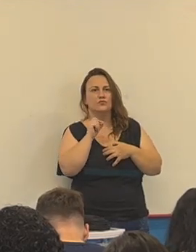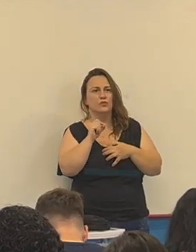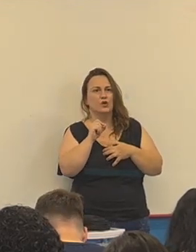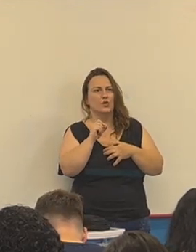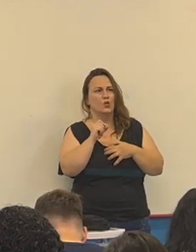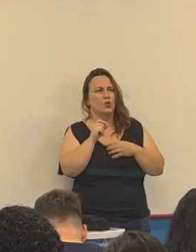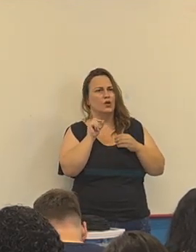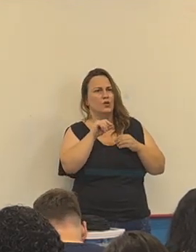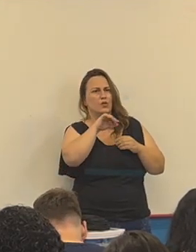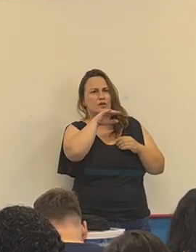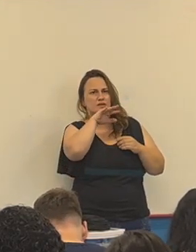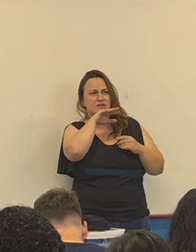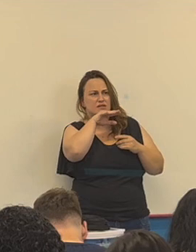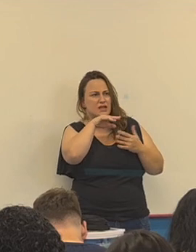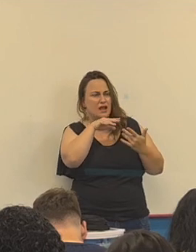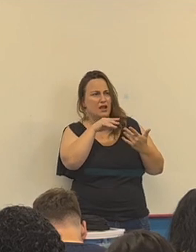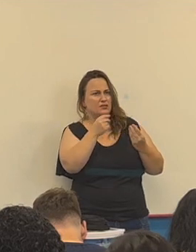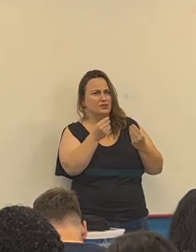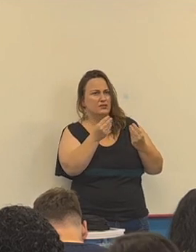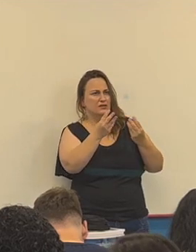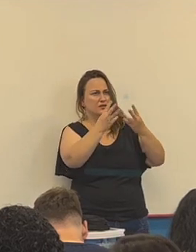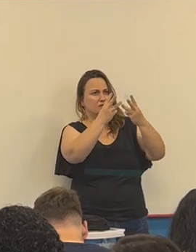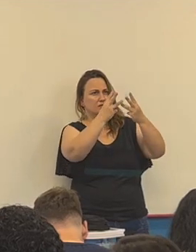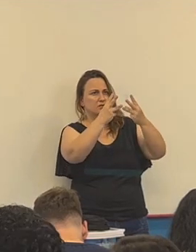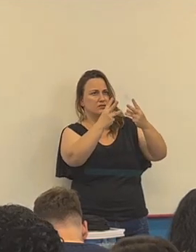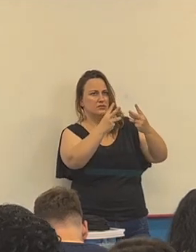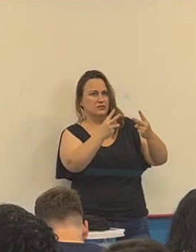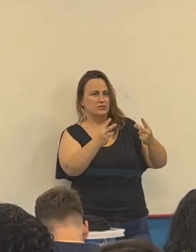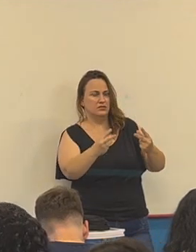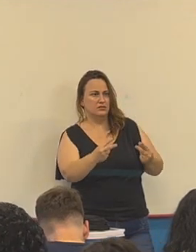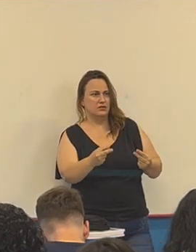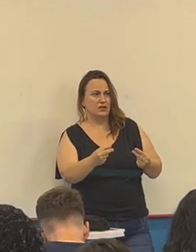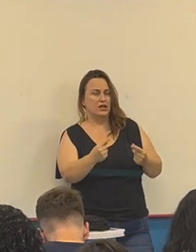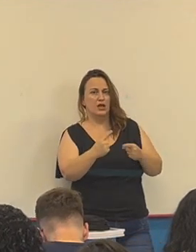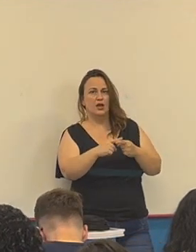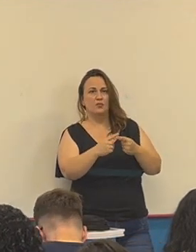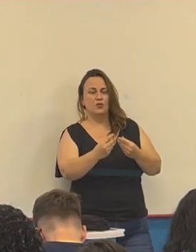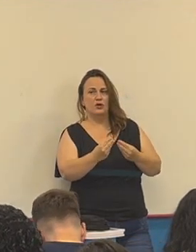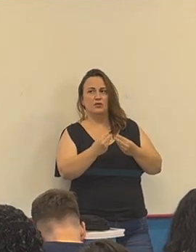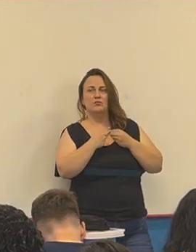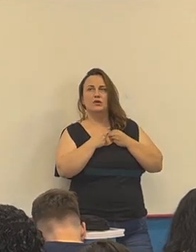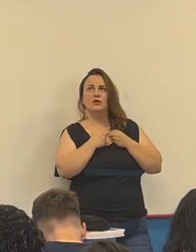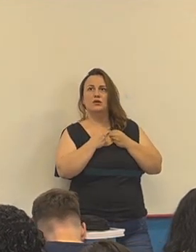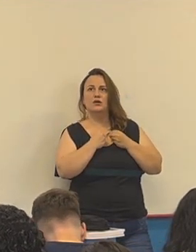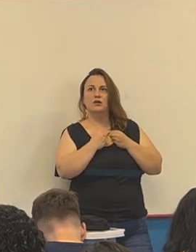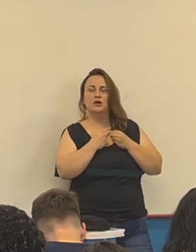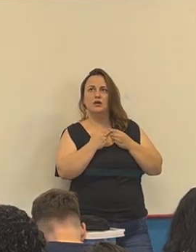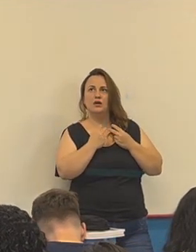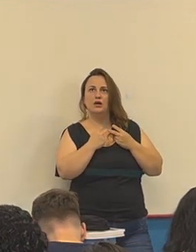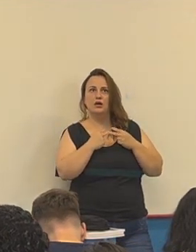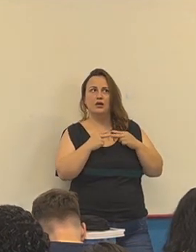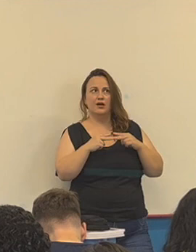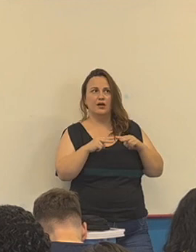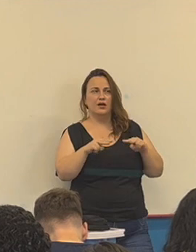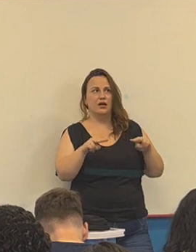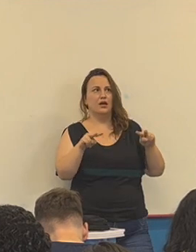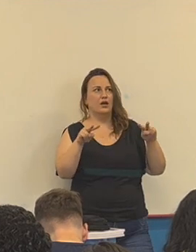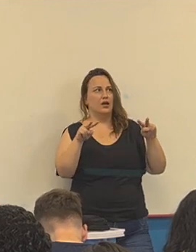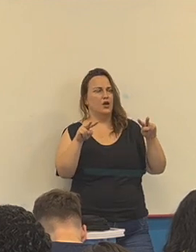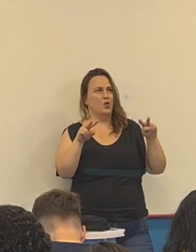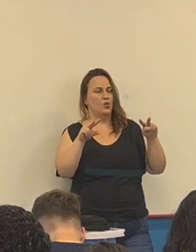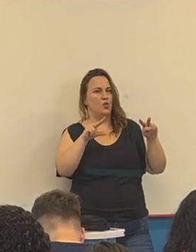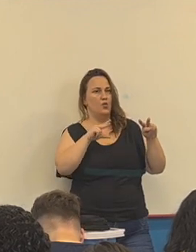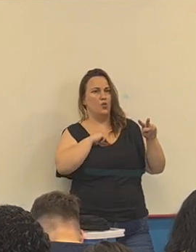interessado pela ruína, pelos ambientes em ruína. Exatamente porque me dava uma amplitude pictórica muito grande.